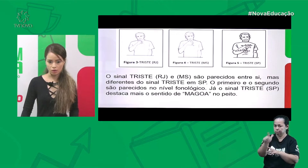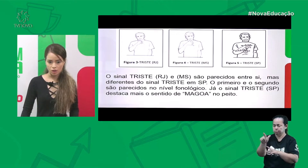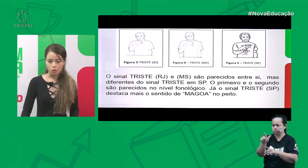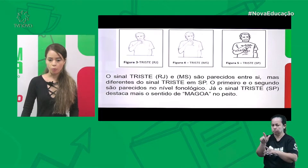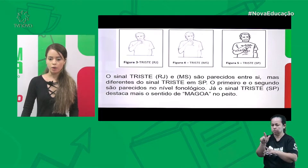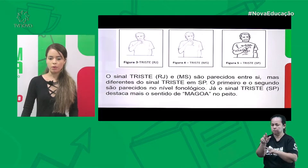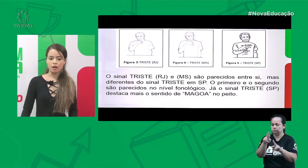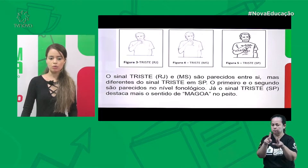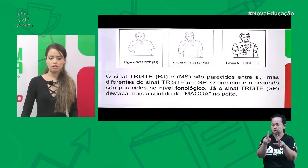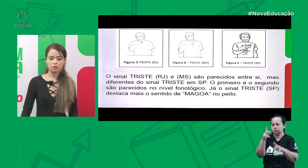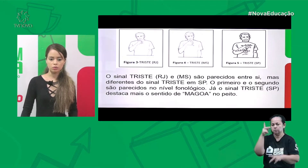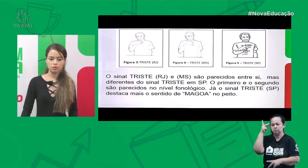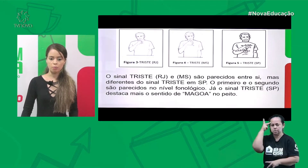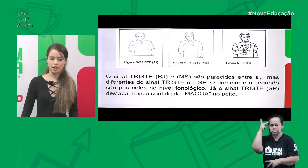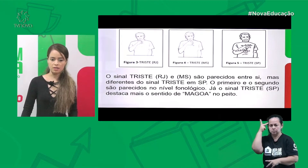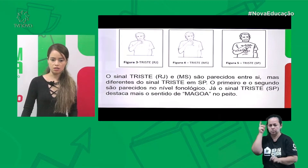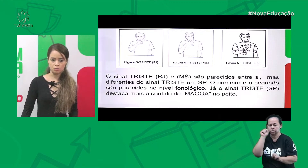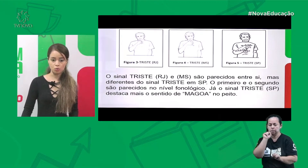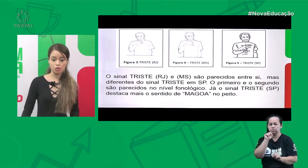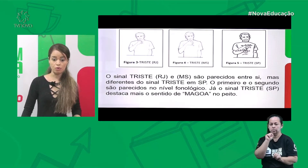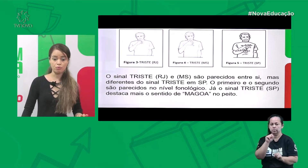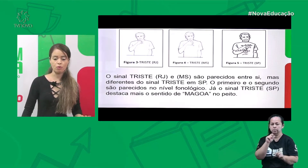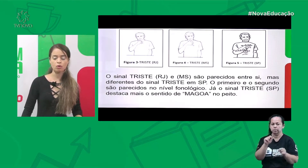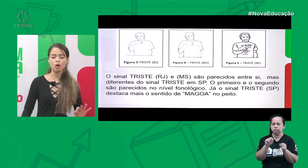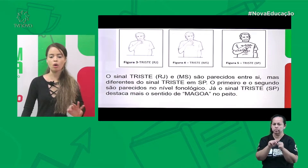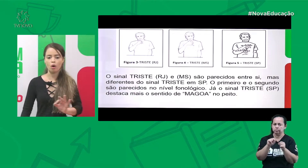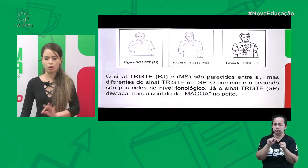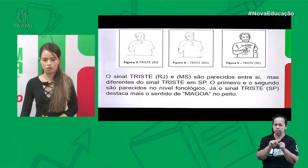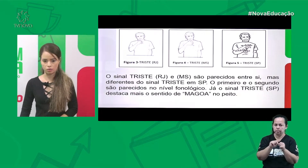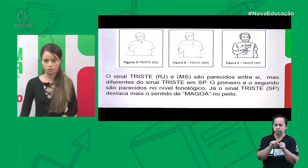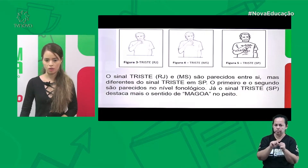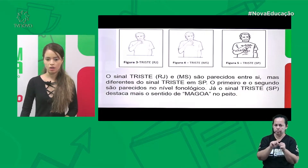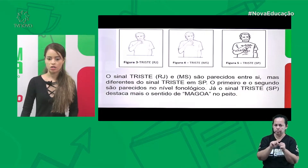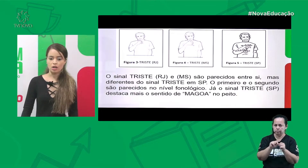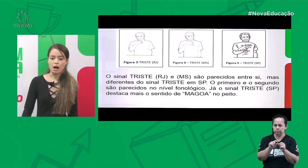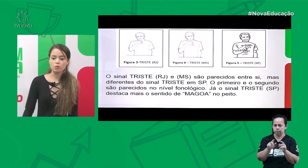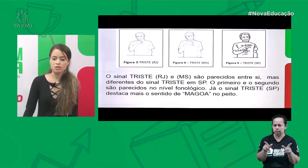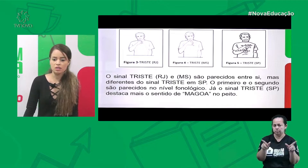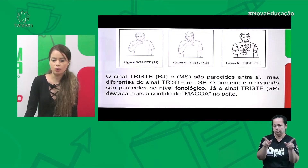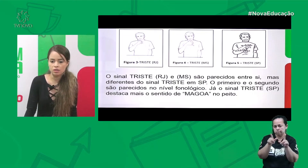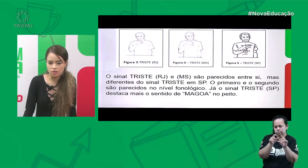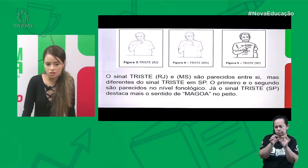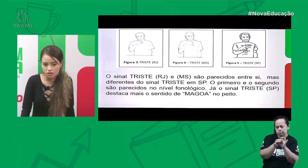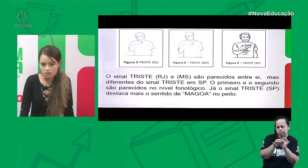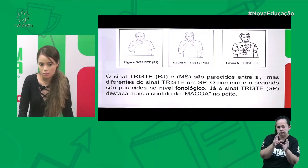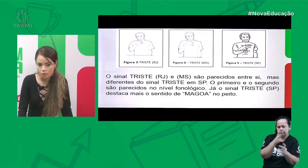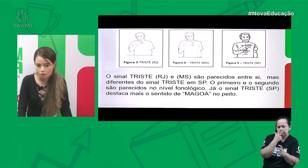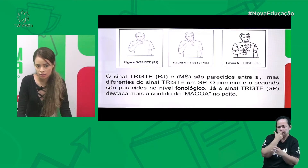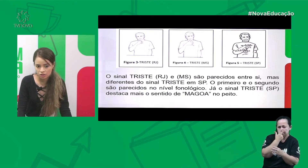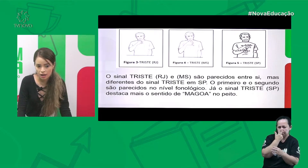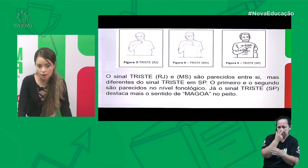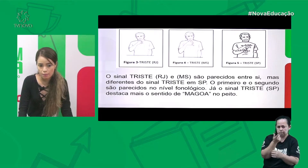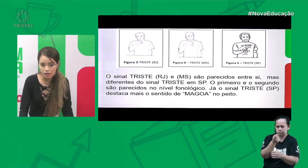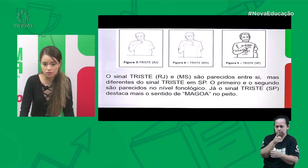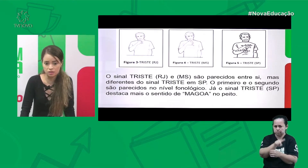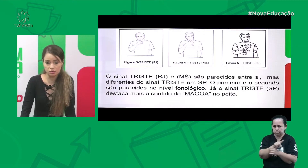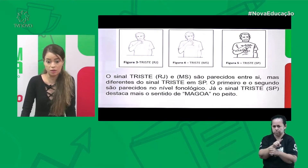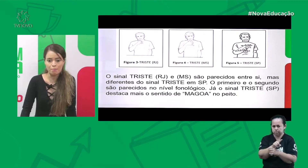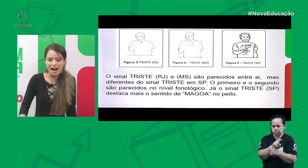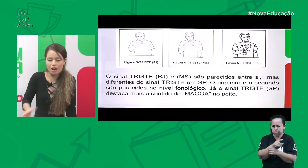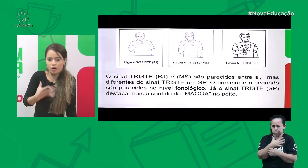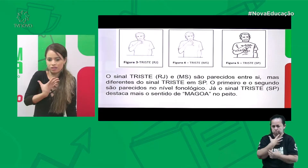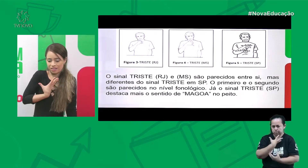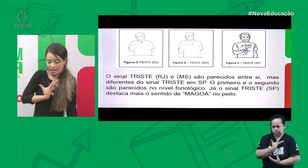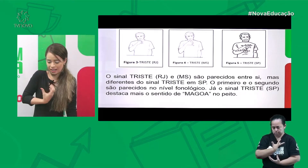Paulo. O primeiro e o segundo são parecidos no nível fonológico. Já o sinal de triste em São Paulo destaca mais o sentido